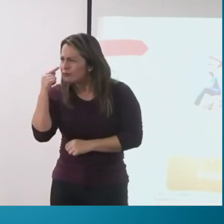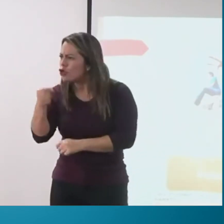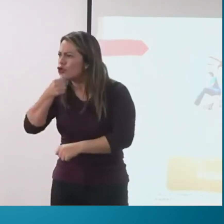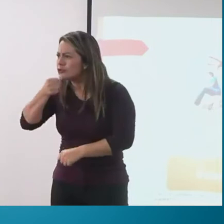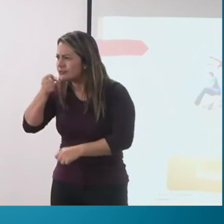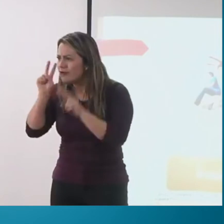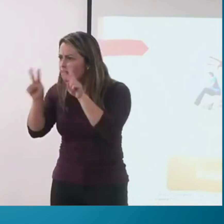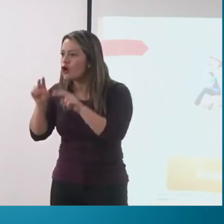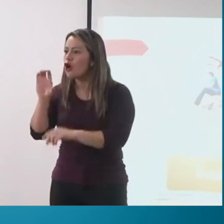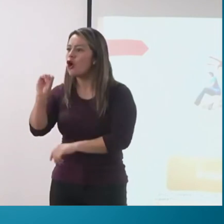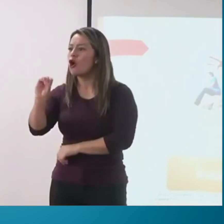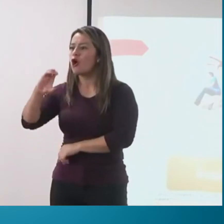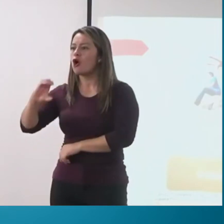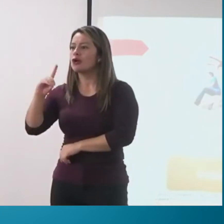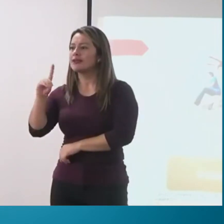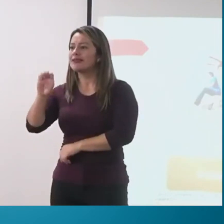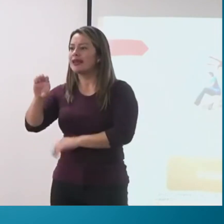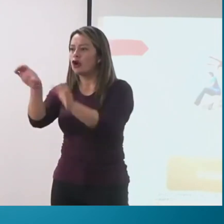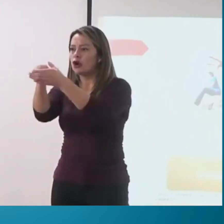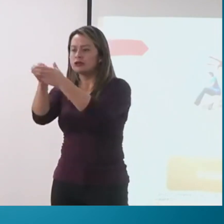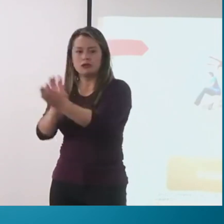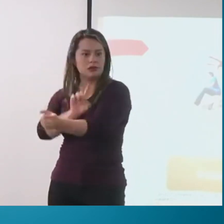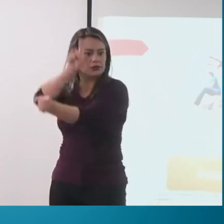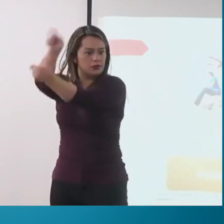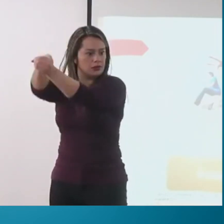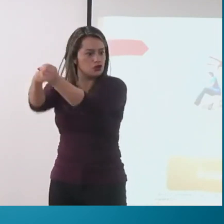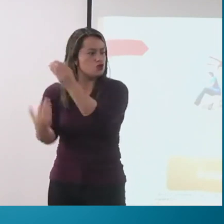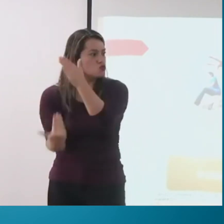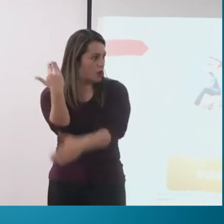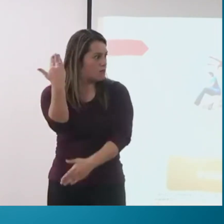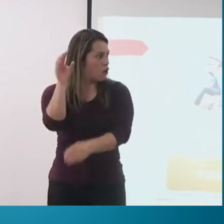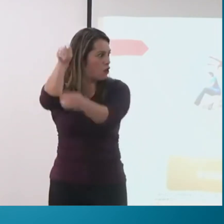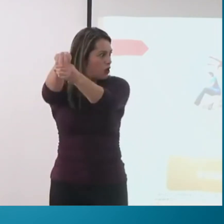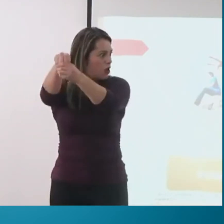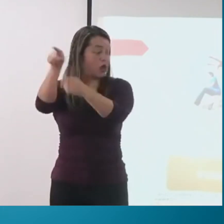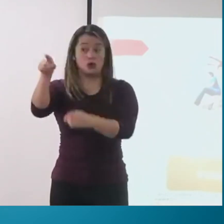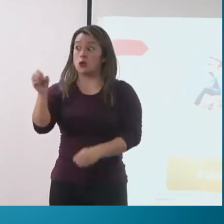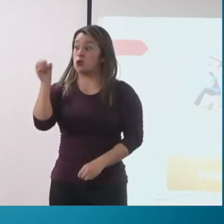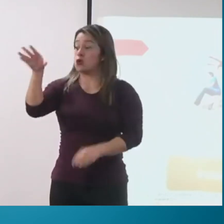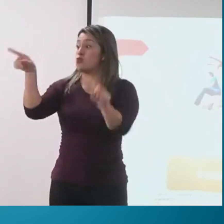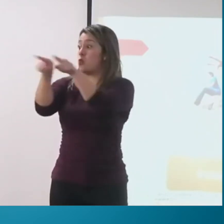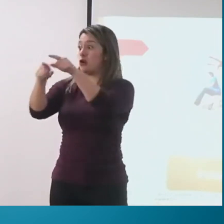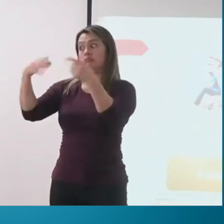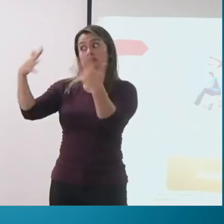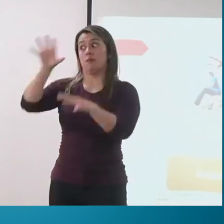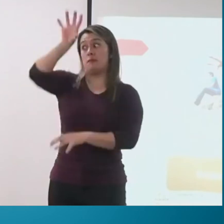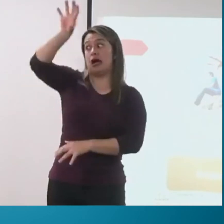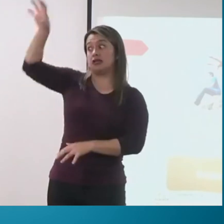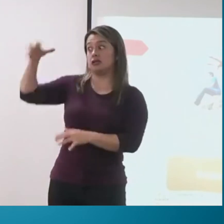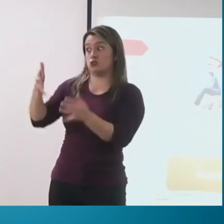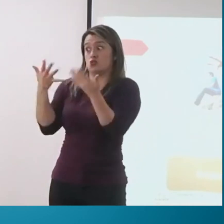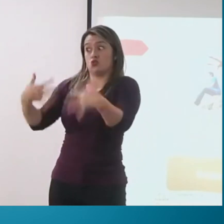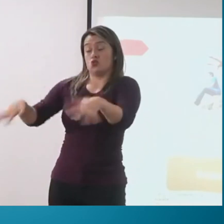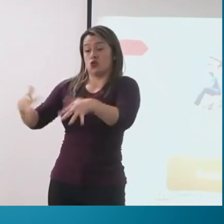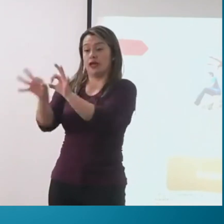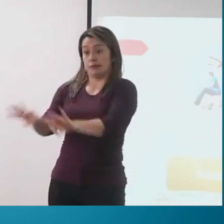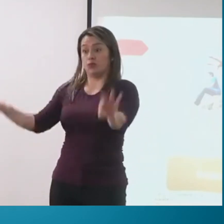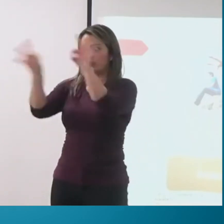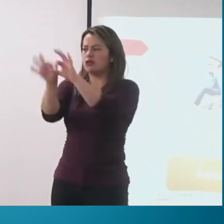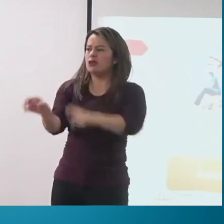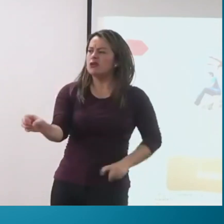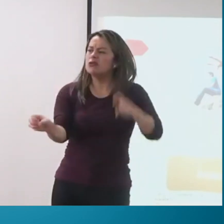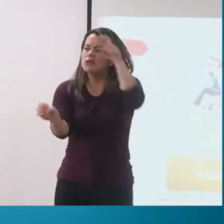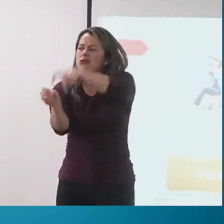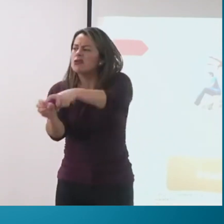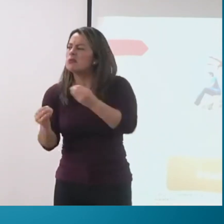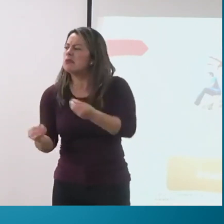cooperación económica, somos el país número 37 que han visto en los periódicos de un club de políticas muy importantes. Me encanta porque quiere